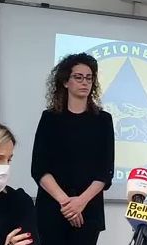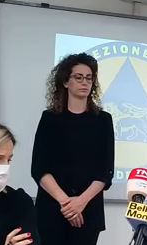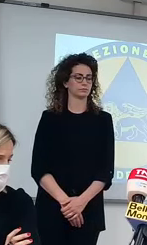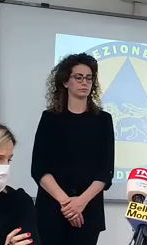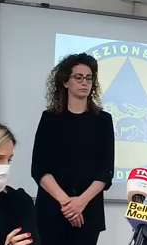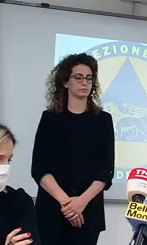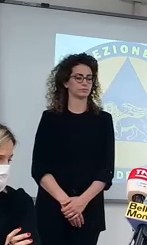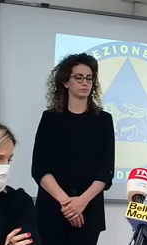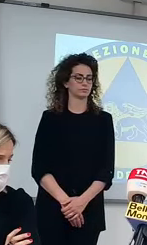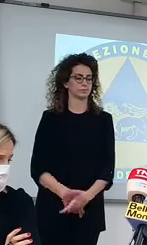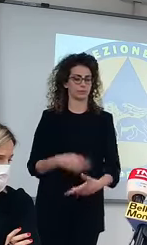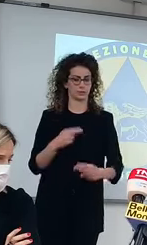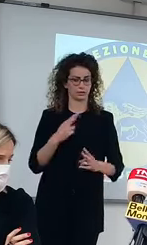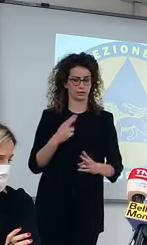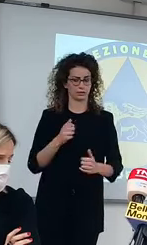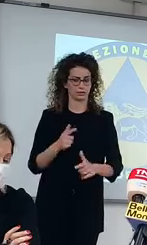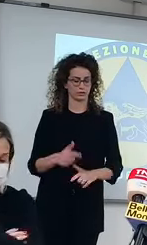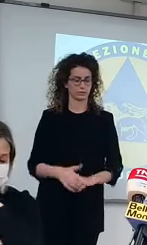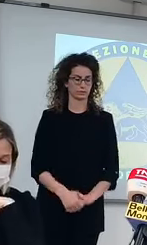se la trovo.